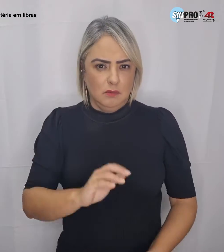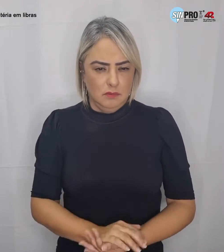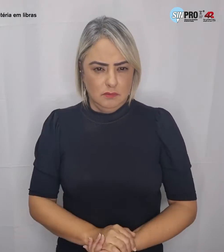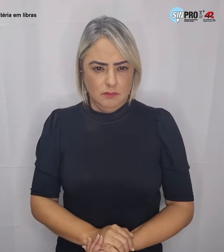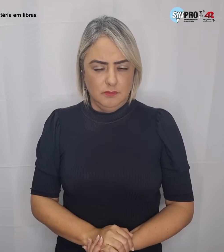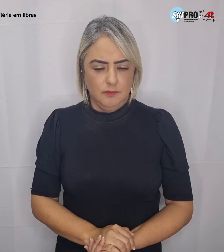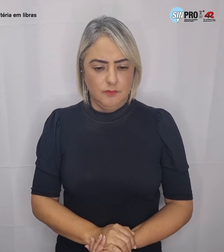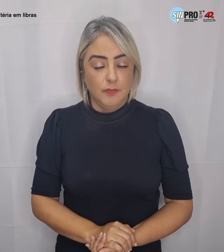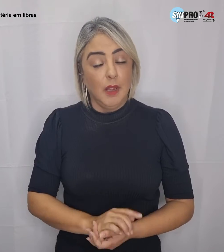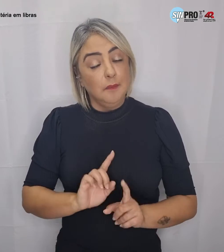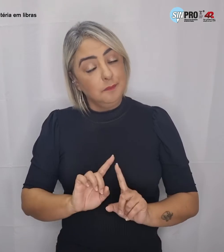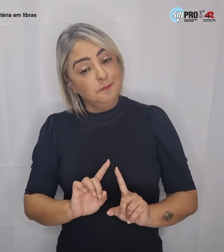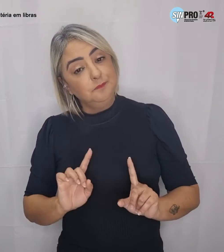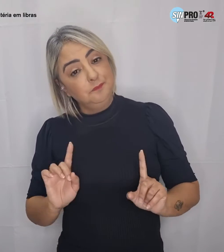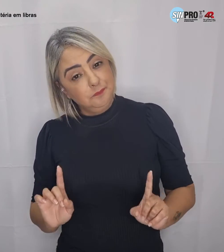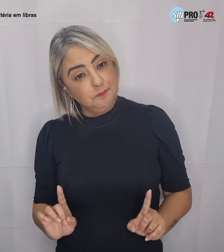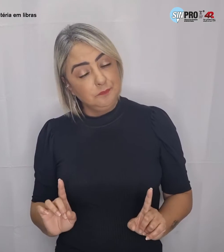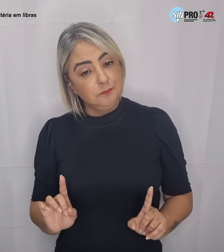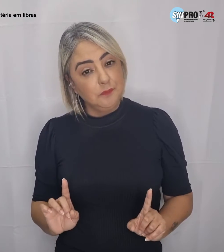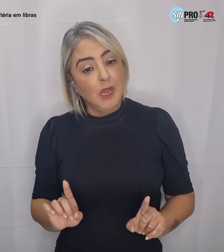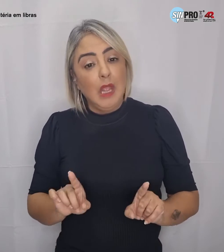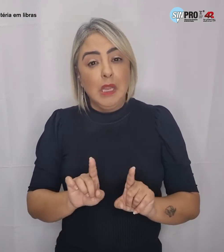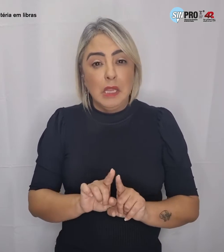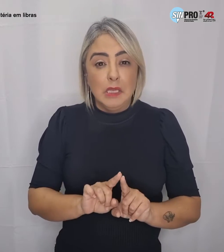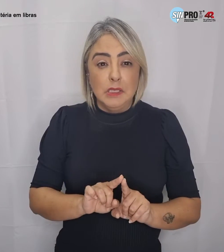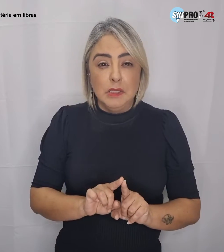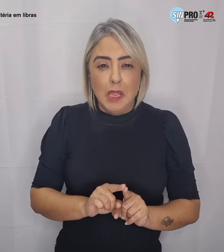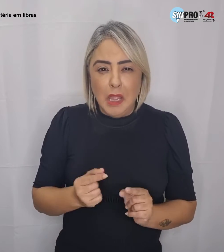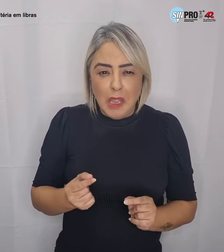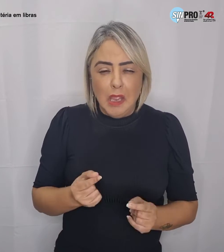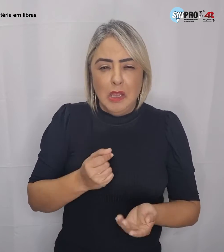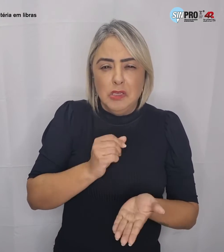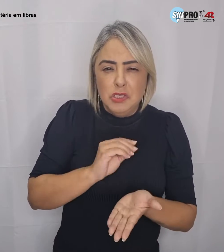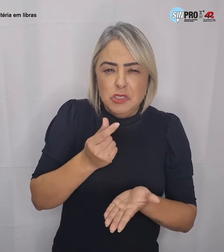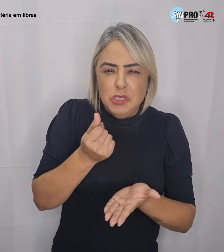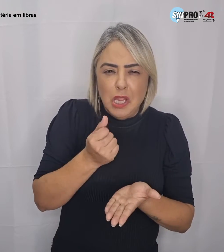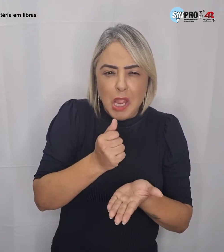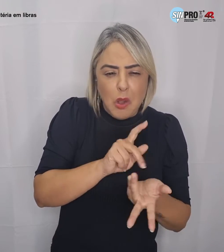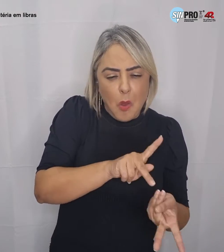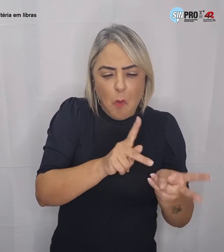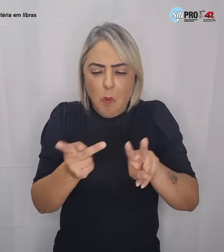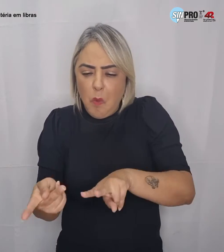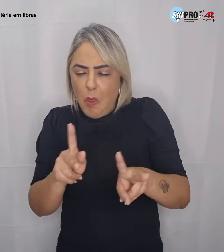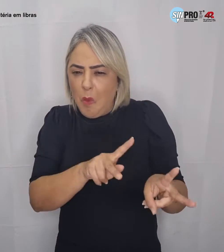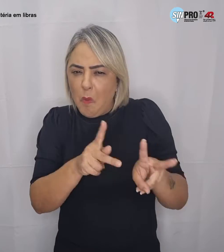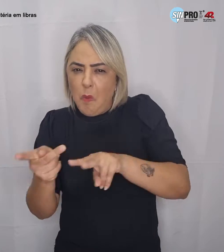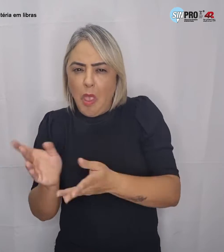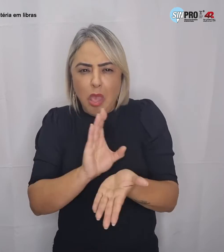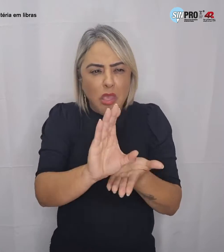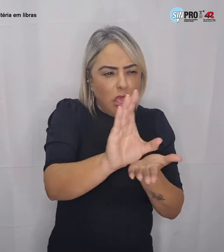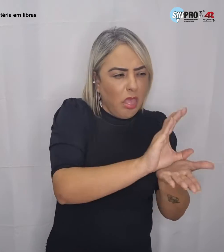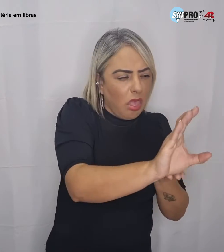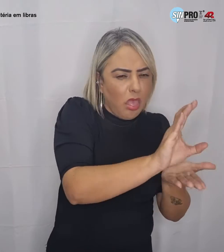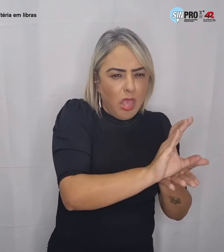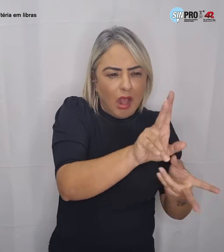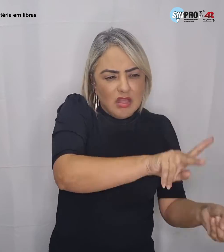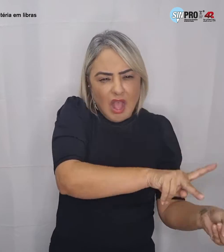produtos. Enquanto isso, além de remessas imensas de dinheiro enviadas a paraísos